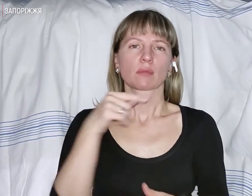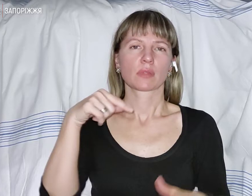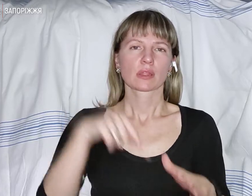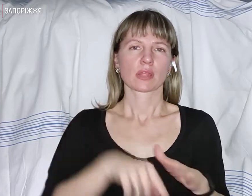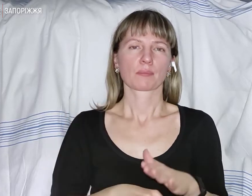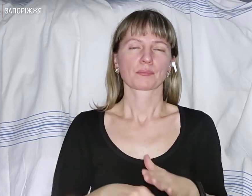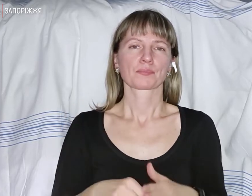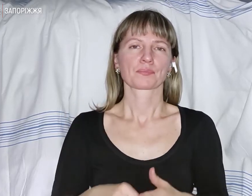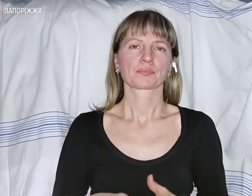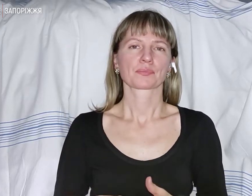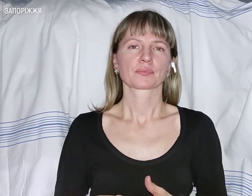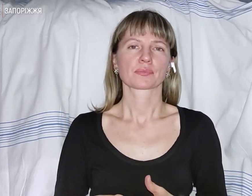Все дома осталось. Все